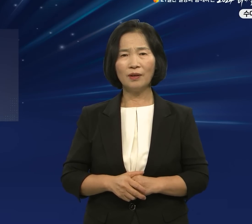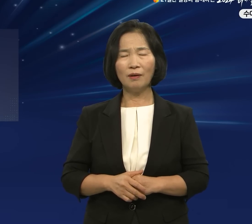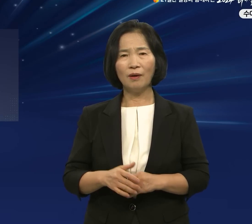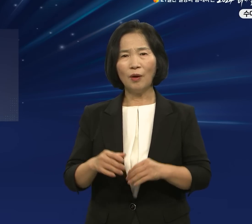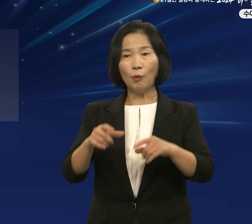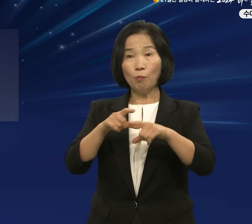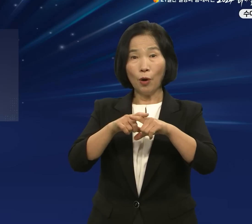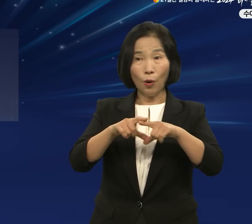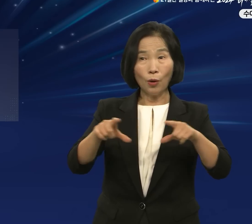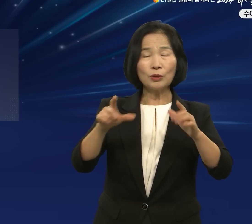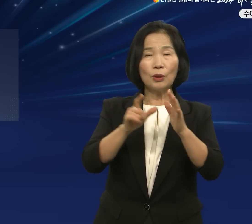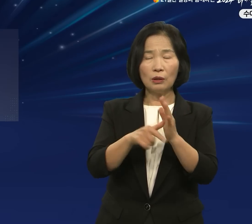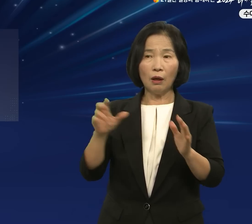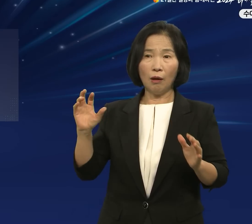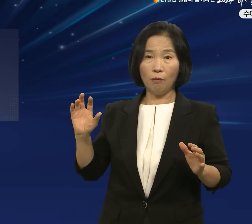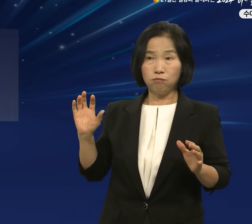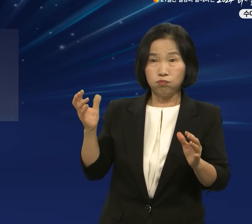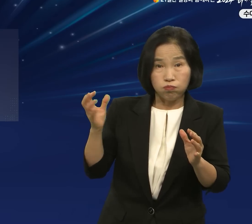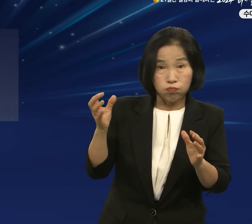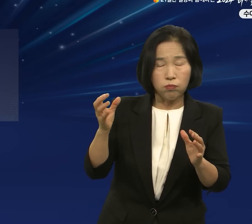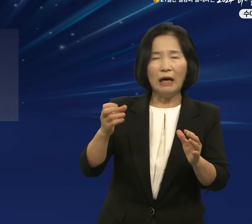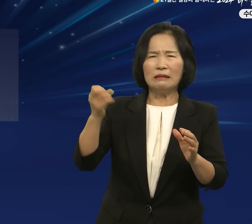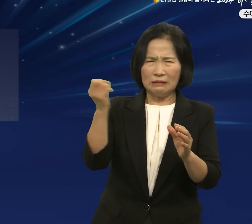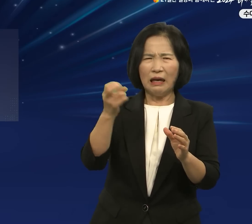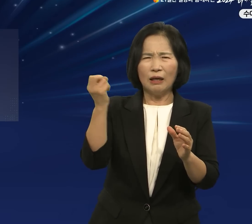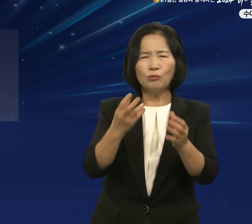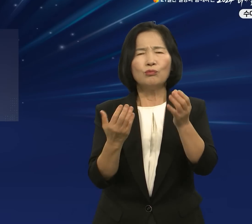평소 때 태풍 같은 바람이 자주 부는 지역입니다.